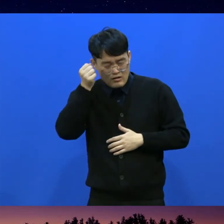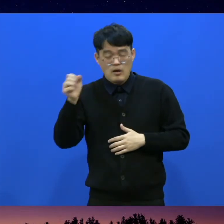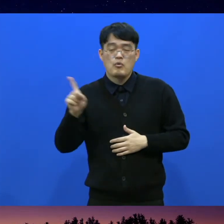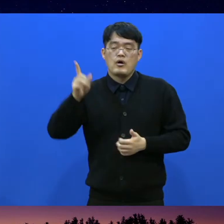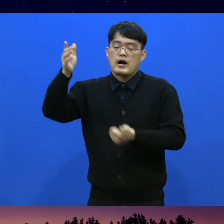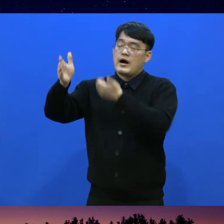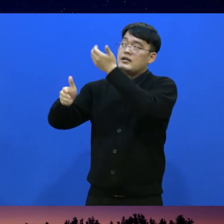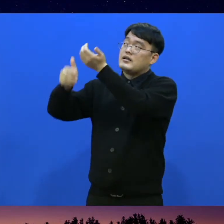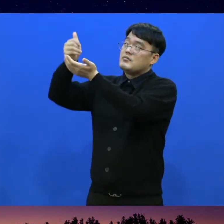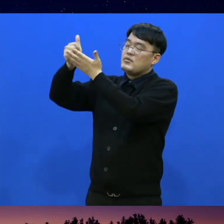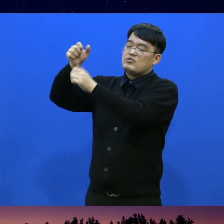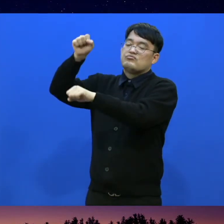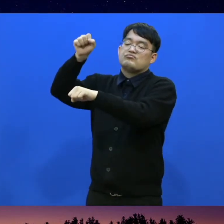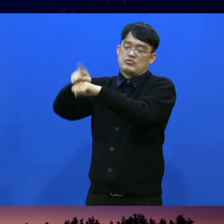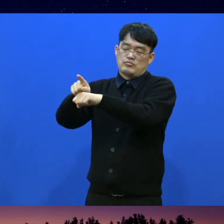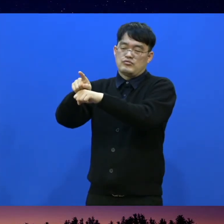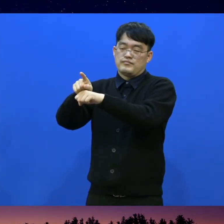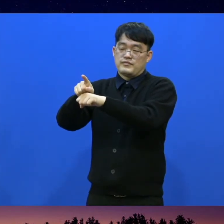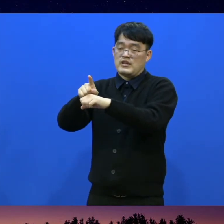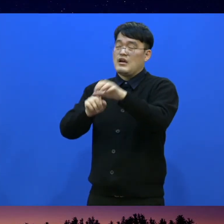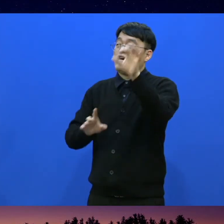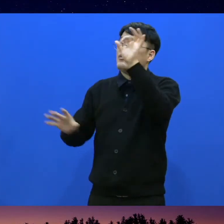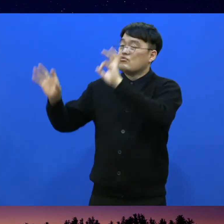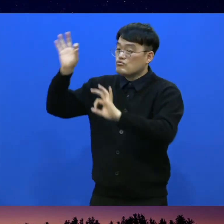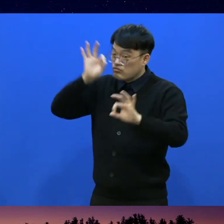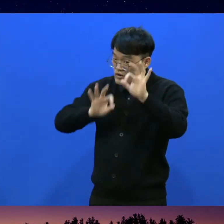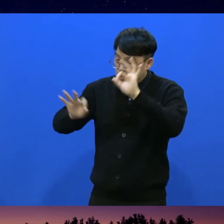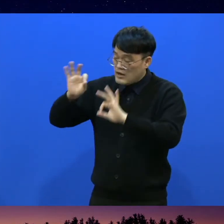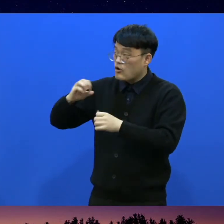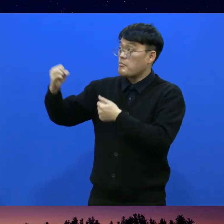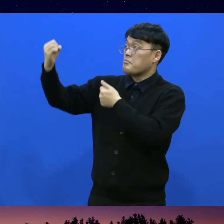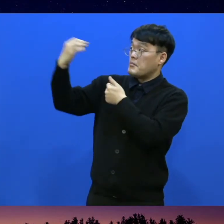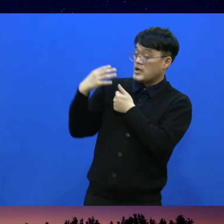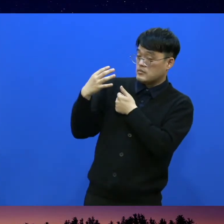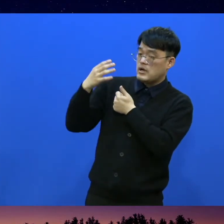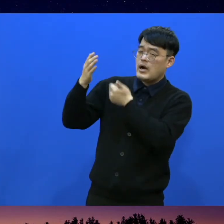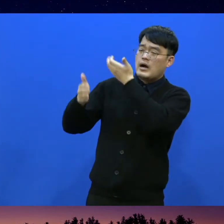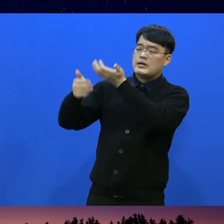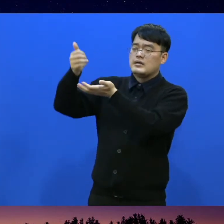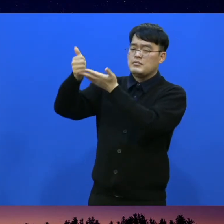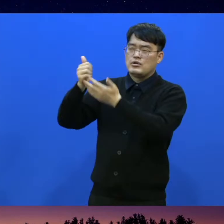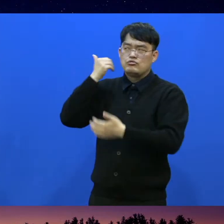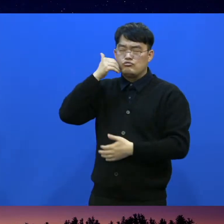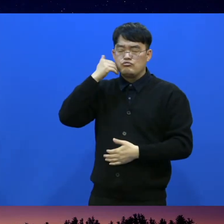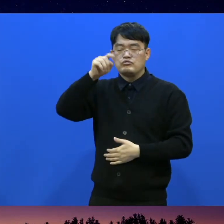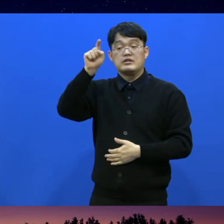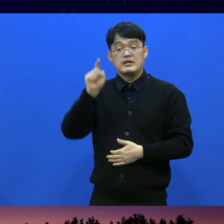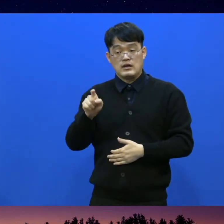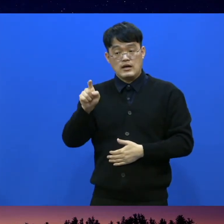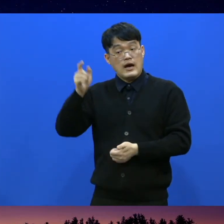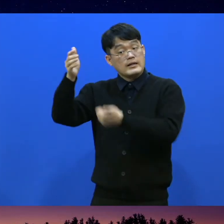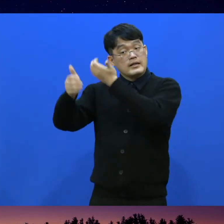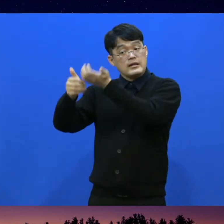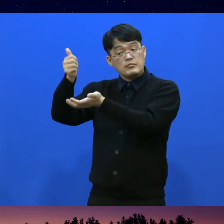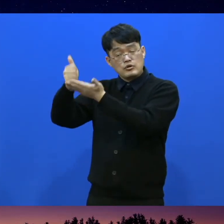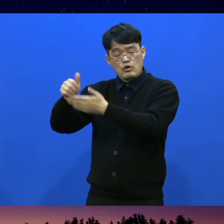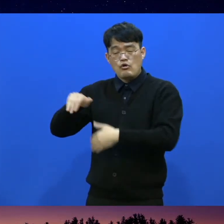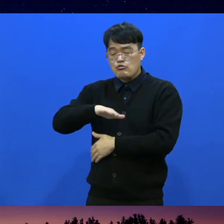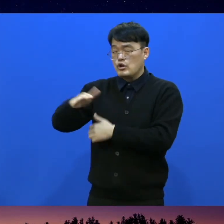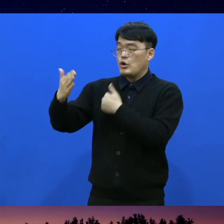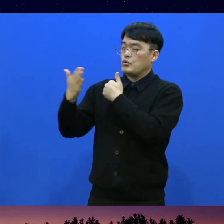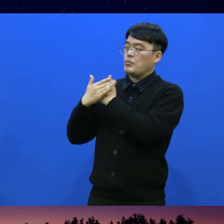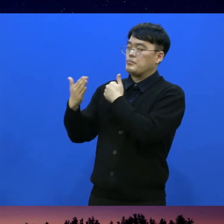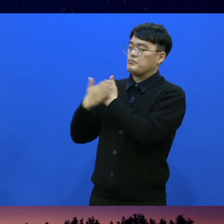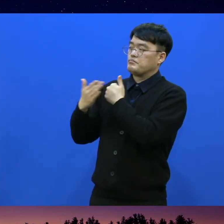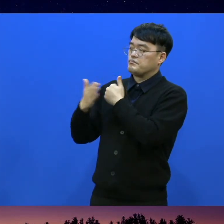성품이라고. 구하라고 하시는 하나님이 누구인가라고. 그분은 우리를 돕기를